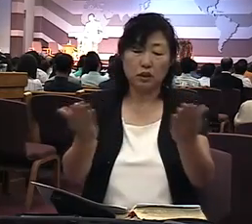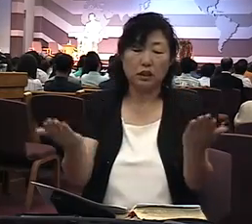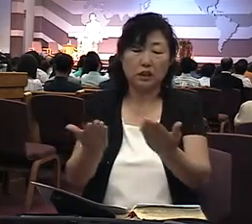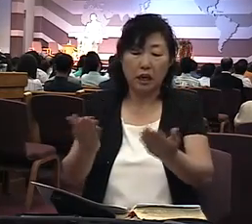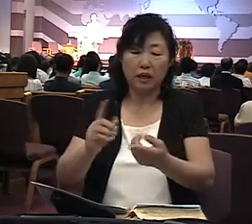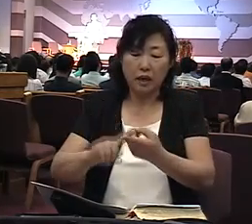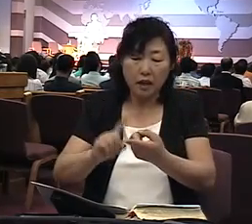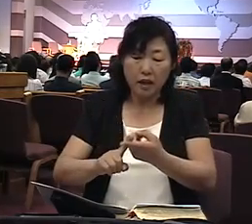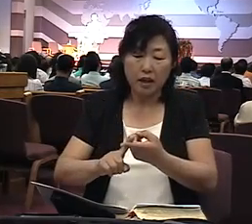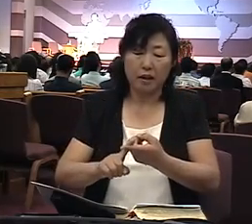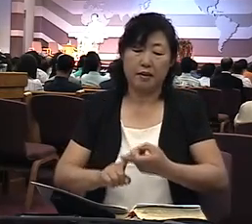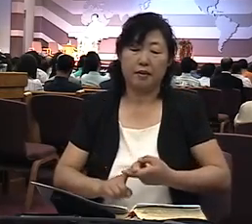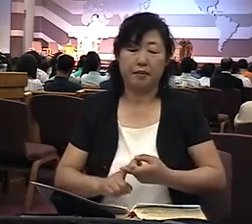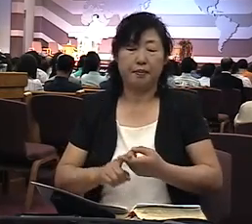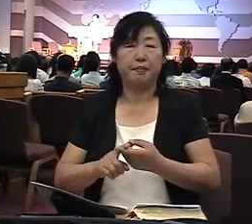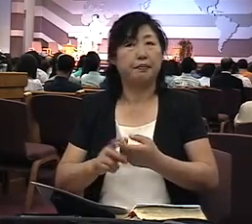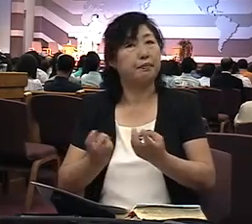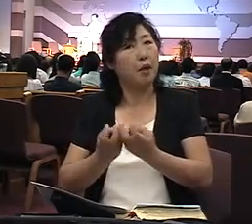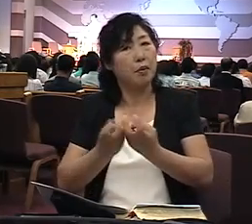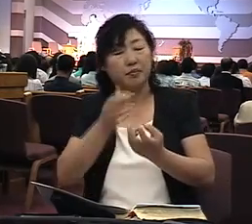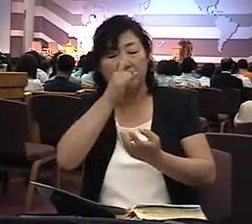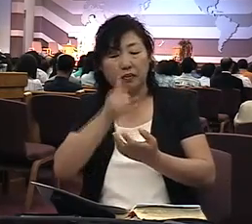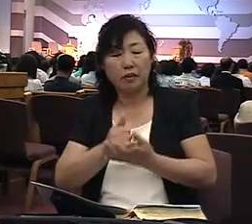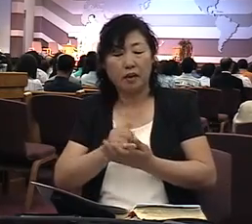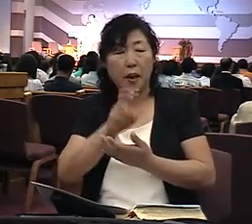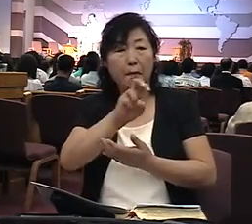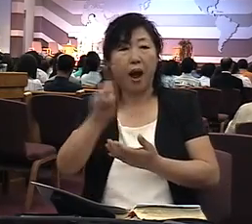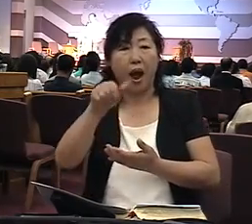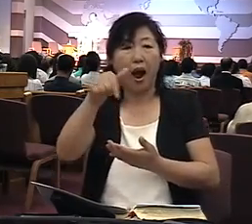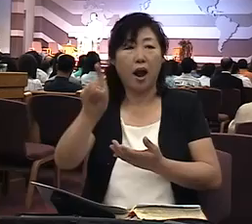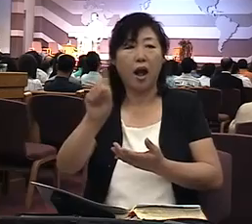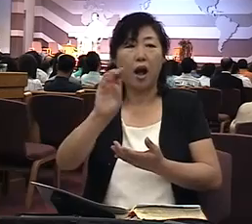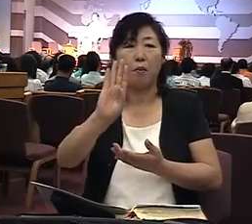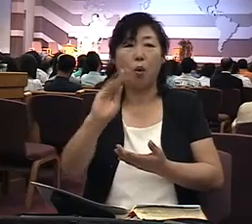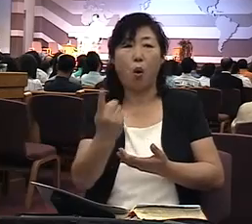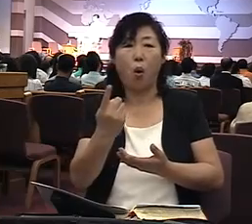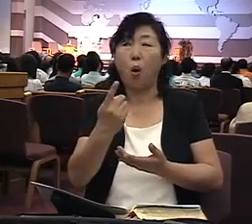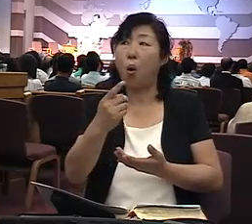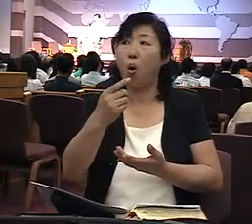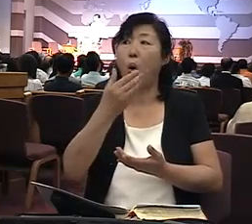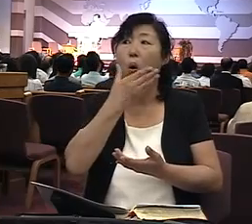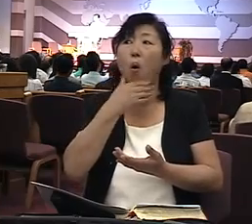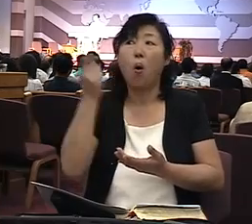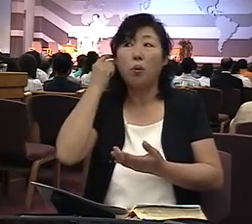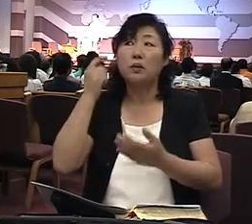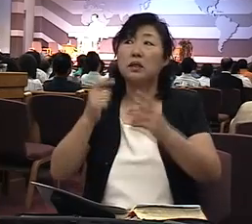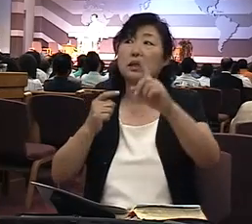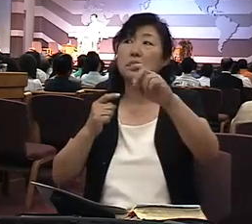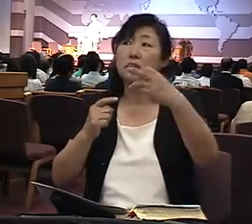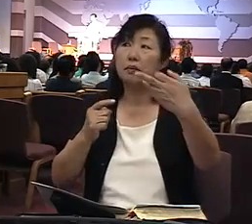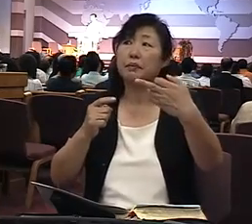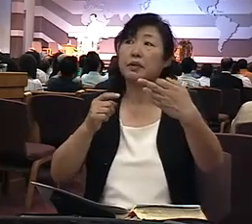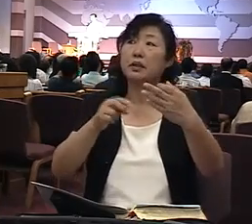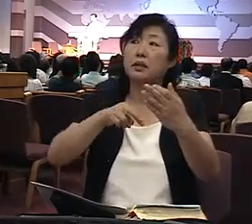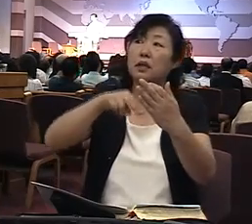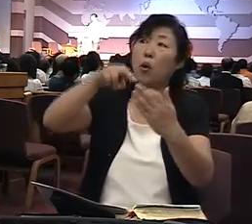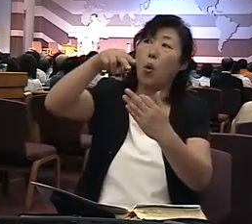패턴이 됩니다. 마가복음 3장 13절부터 보면 이런 말씀이 있습니다. 또 산에 오르사 자신이 원하는